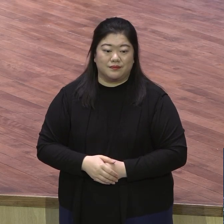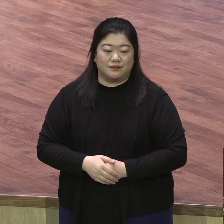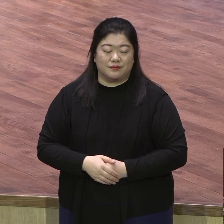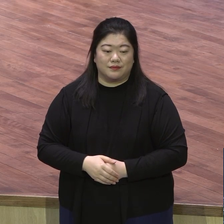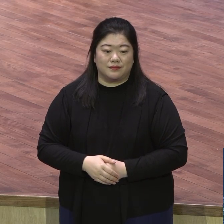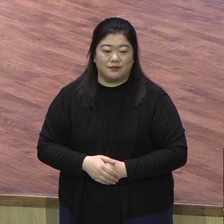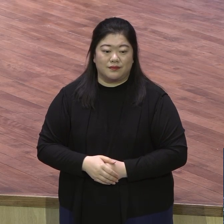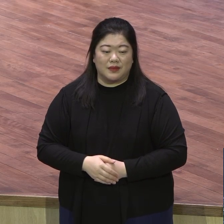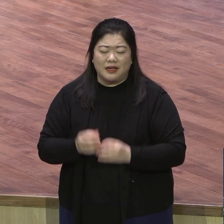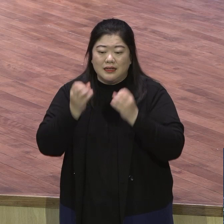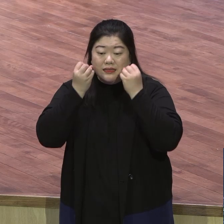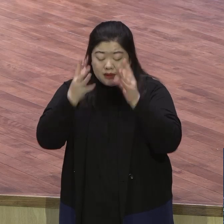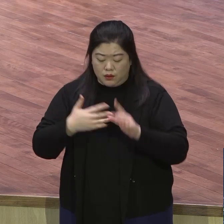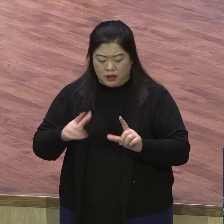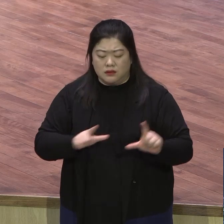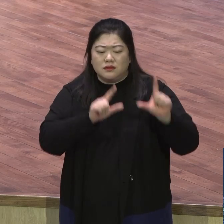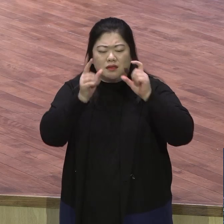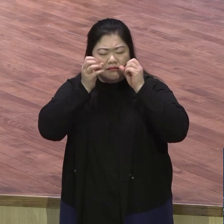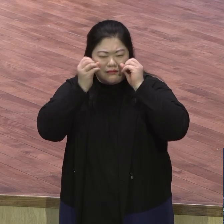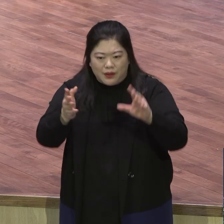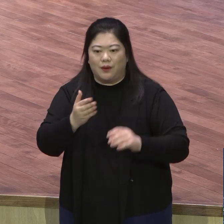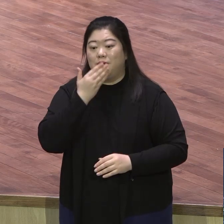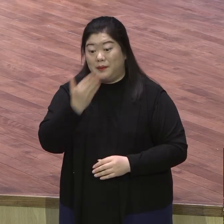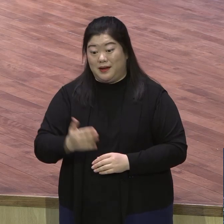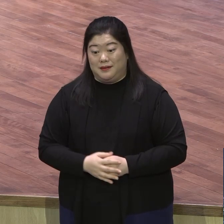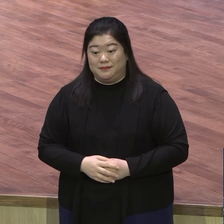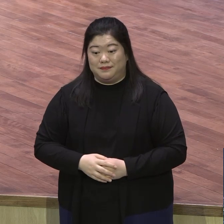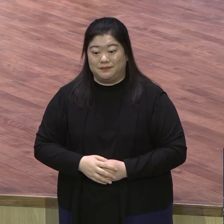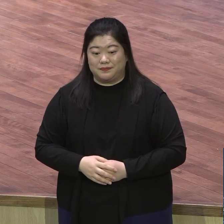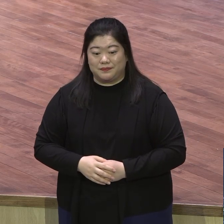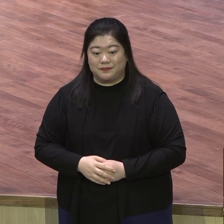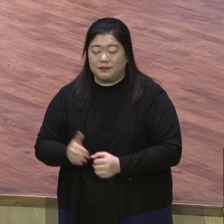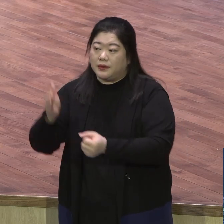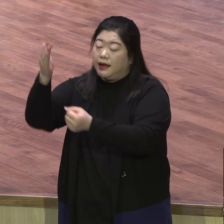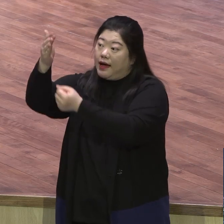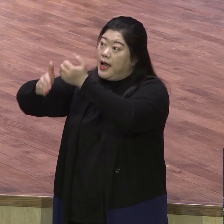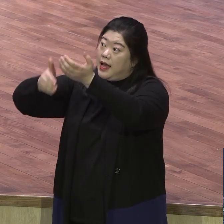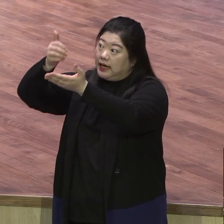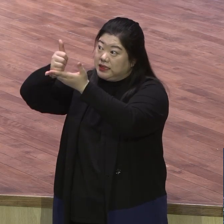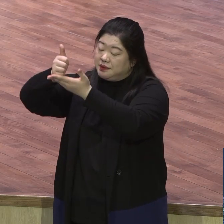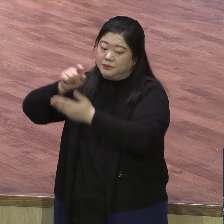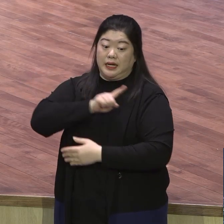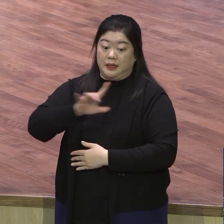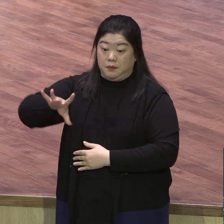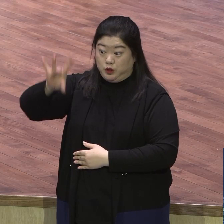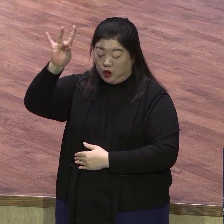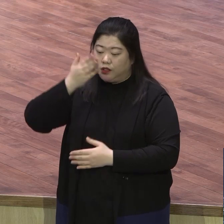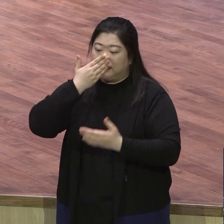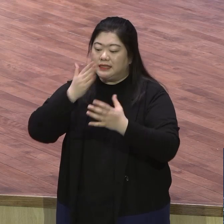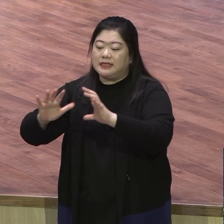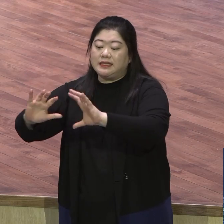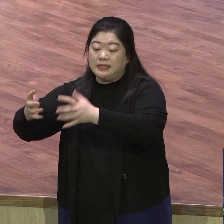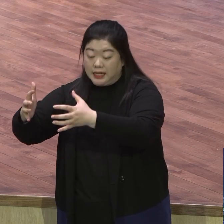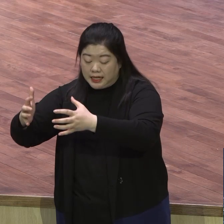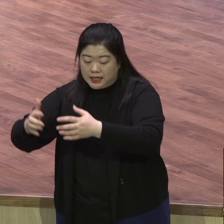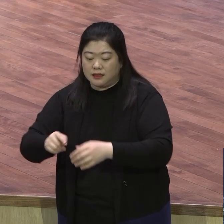여러분의 생활을 바꿀 수 있다니까. 이렇게 하나님께 최초로 이스라엘 백성과